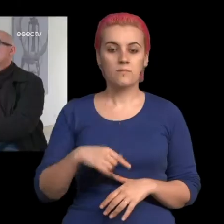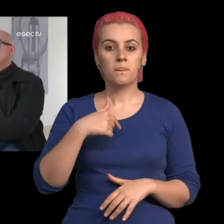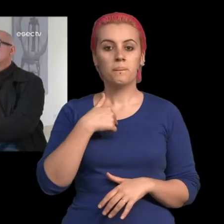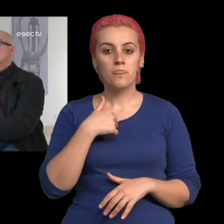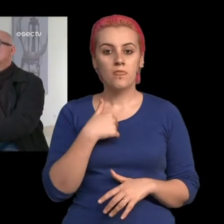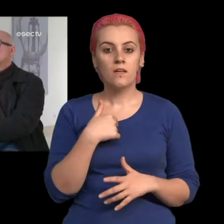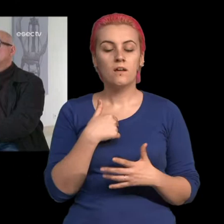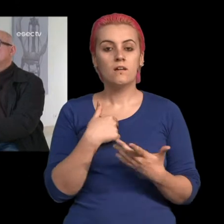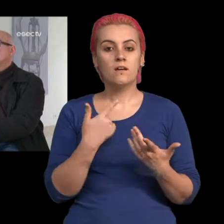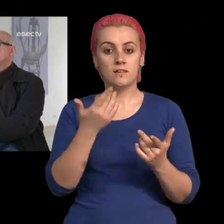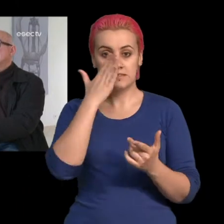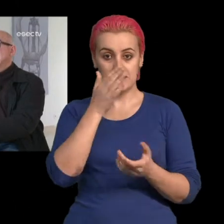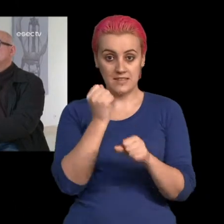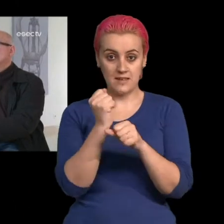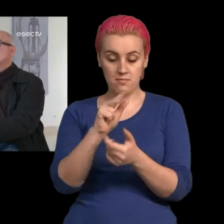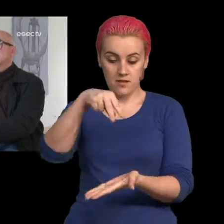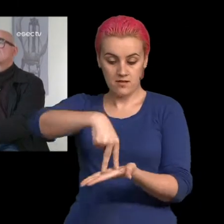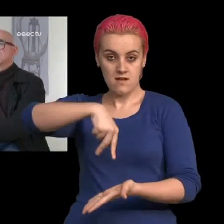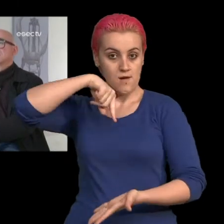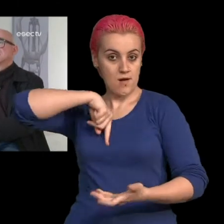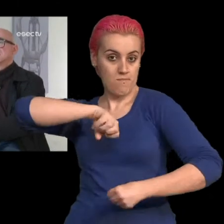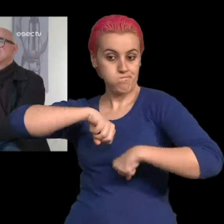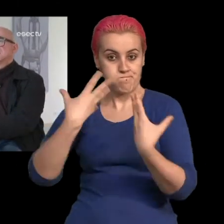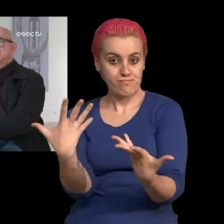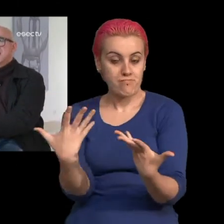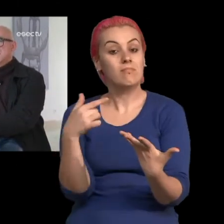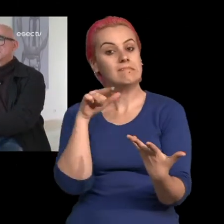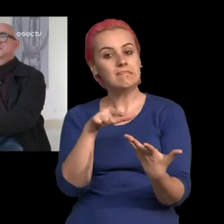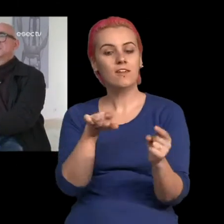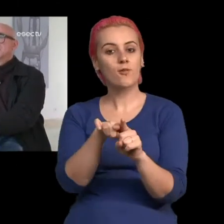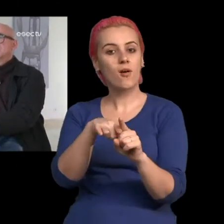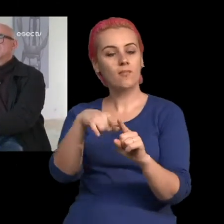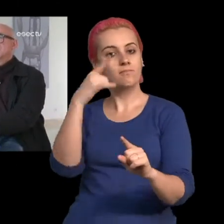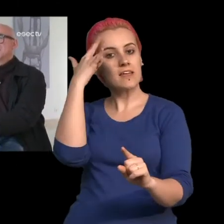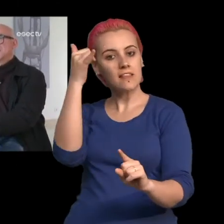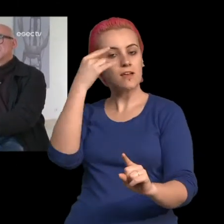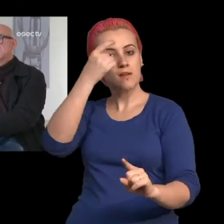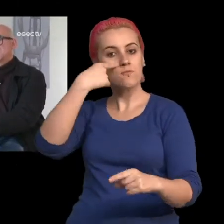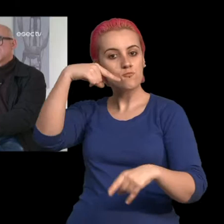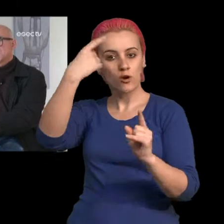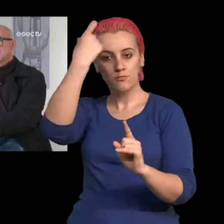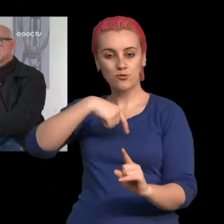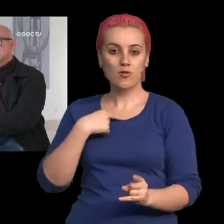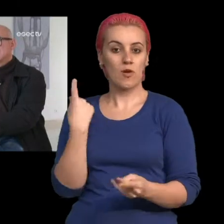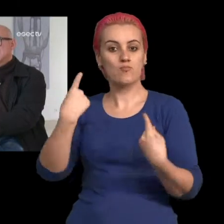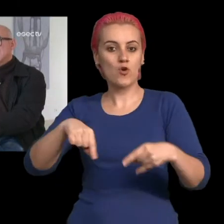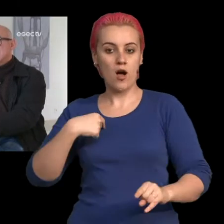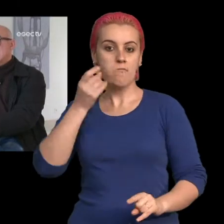Nós, quando estamos a fazer uma performance, estamos a representar uma pessoa, a ideia de pessoa. Não somos só